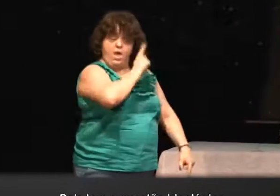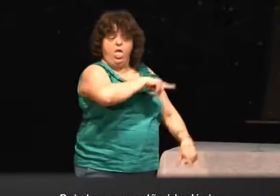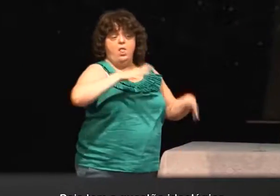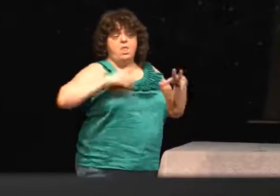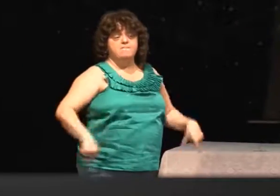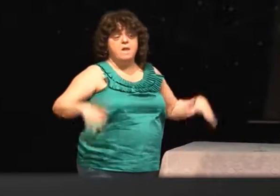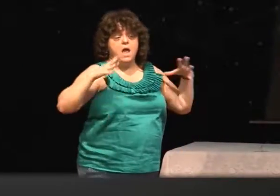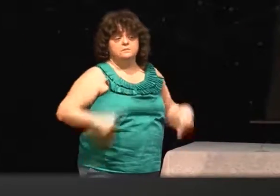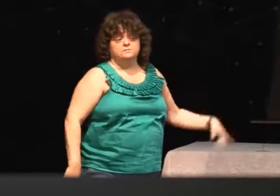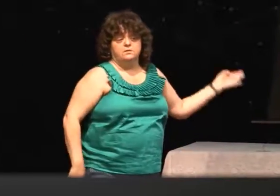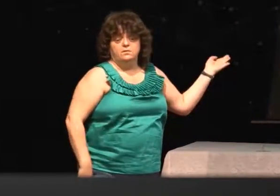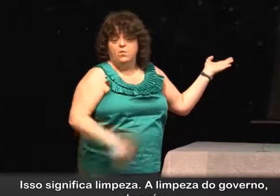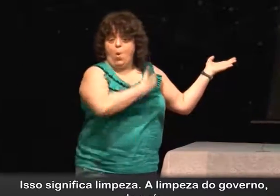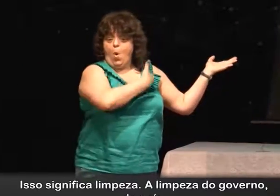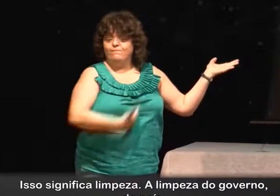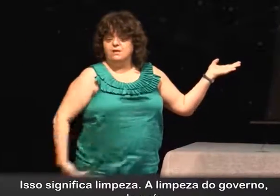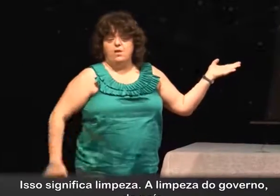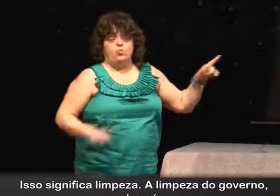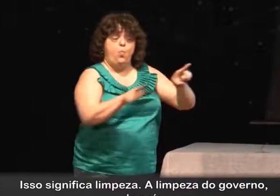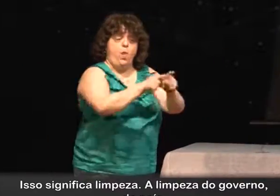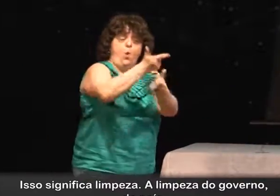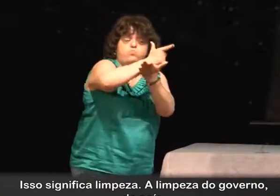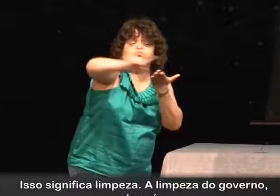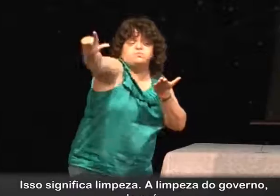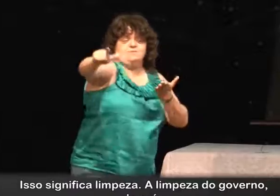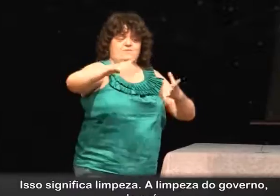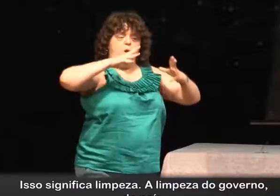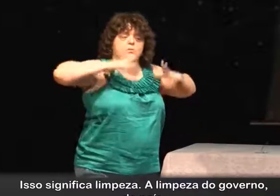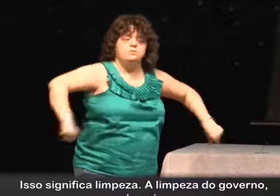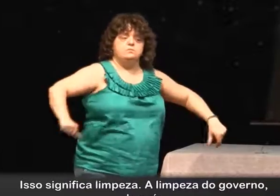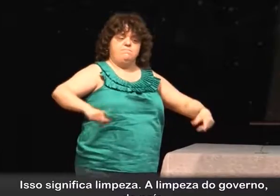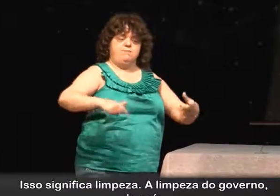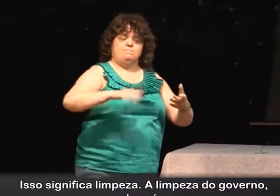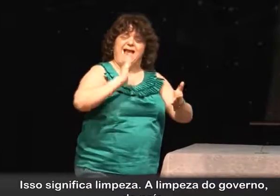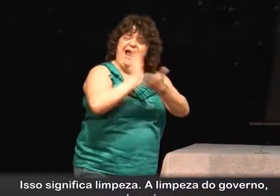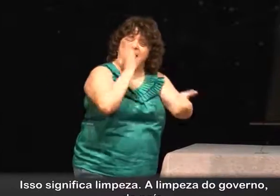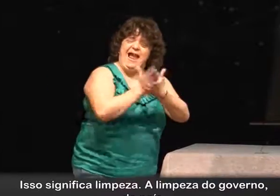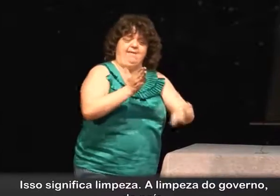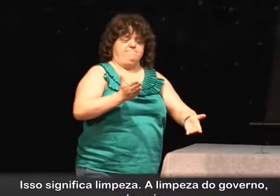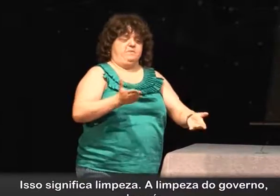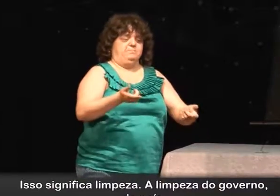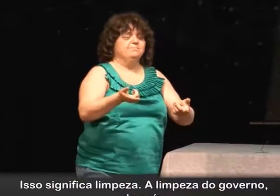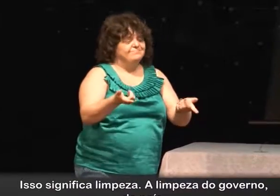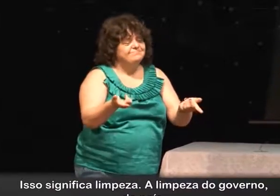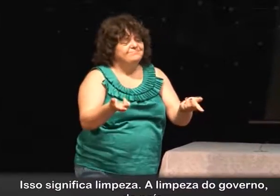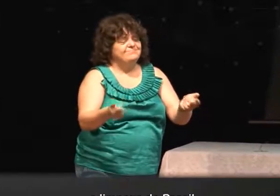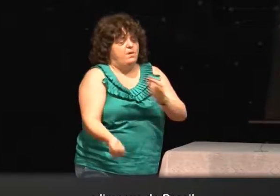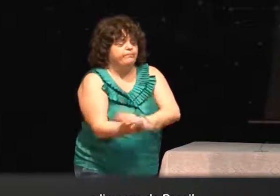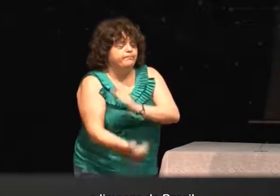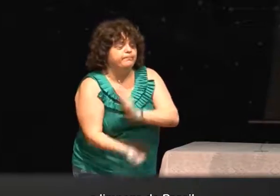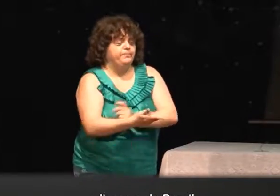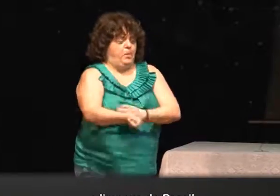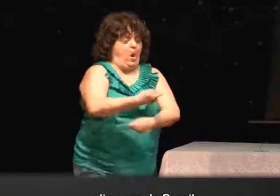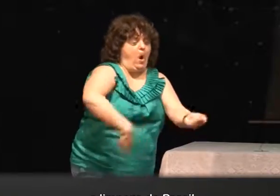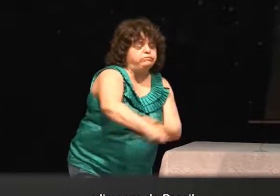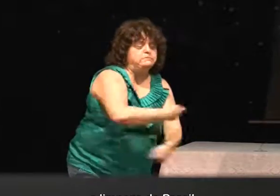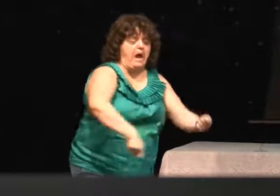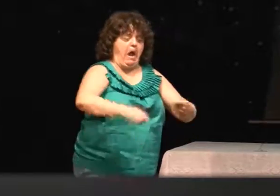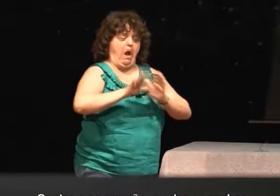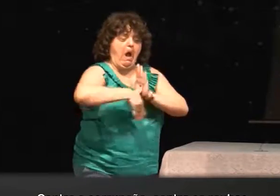ideológica. Isso significa a limpeza do governo, a limpeza do país, a limpeza do Brasil,